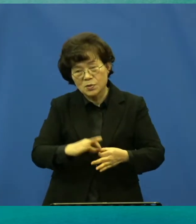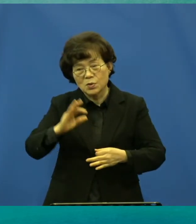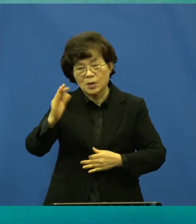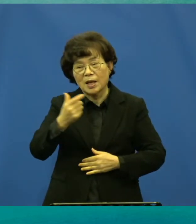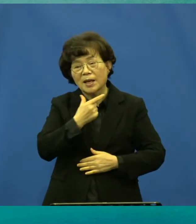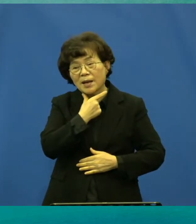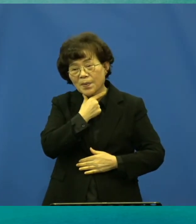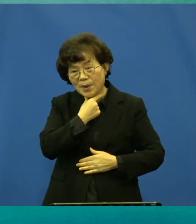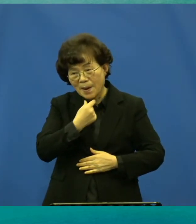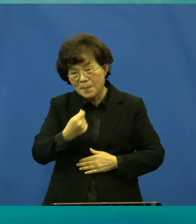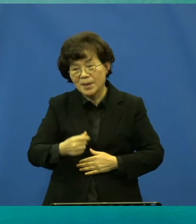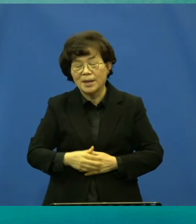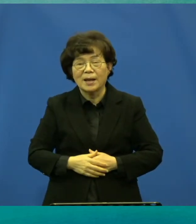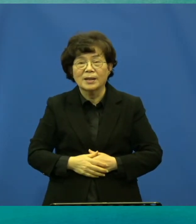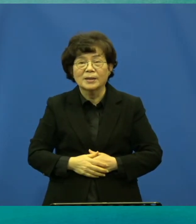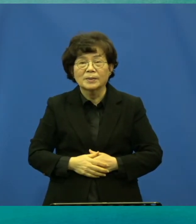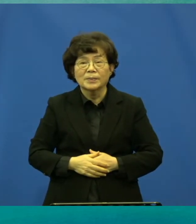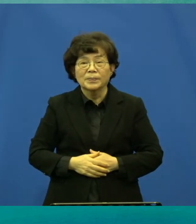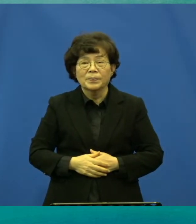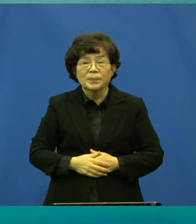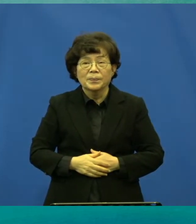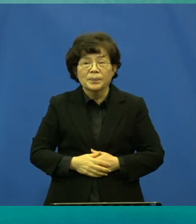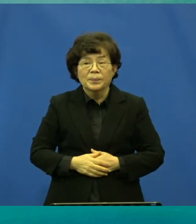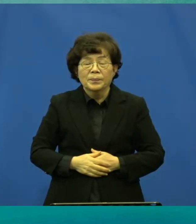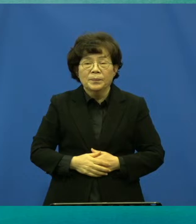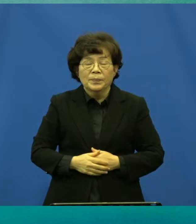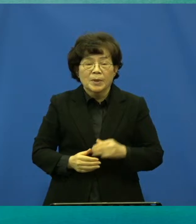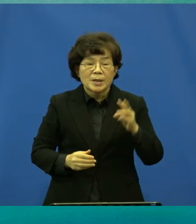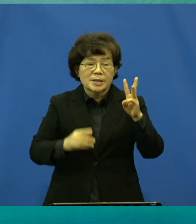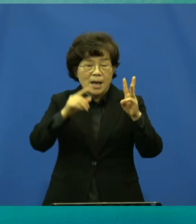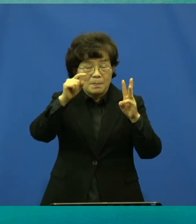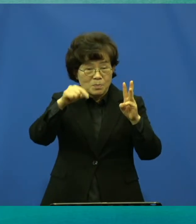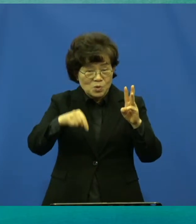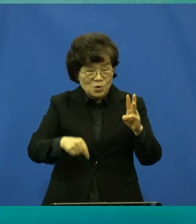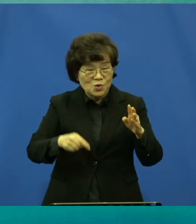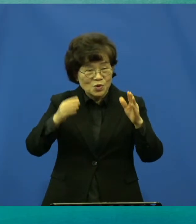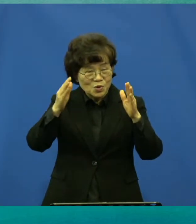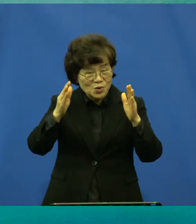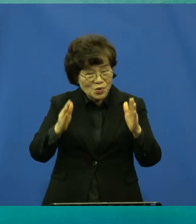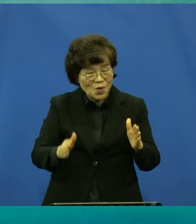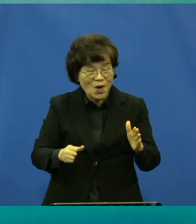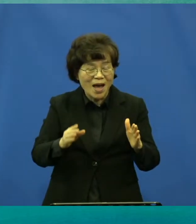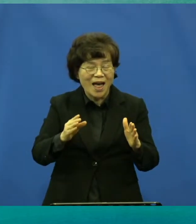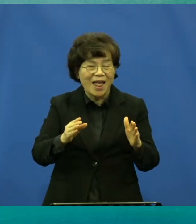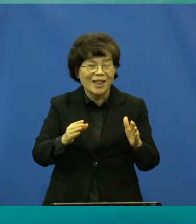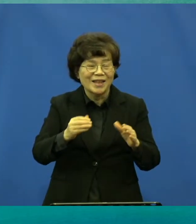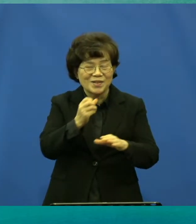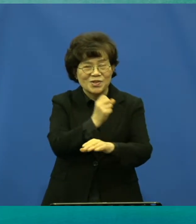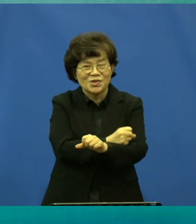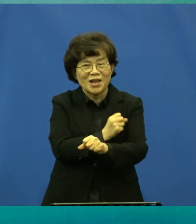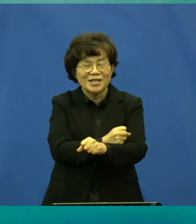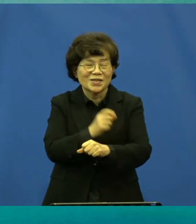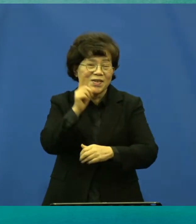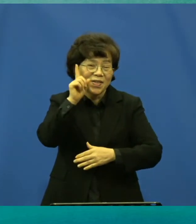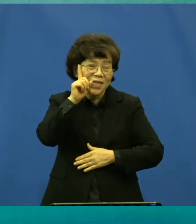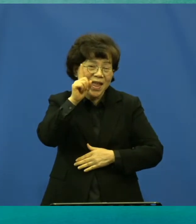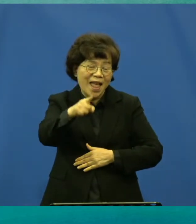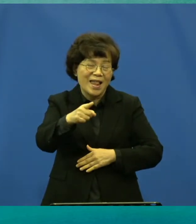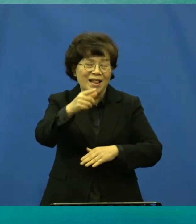줄로 믿습니다. 이 3주간의 여정, 이제 내일 결론을